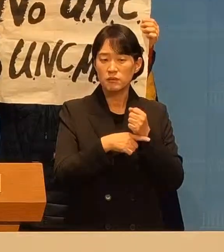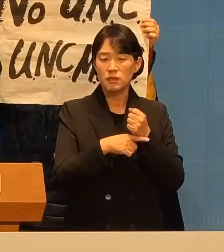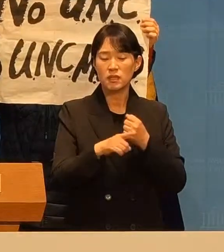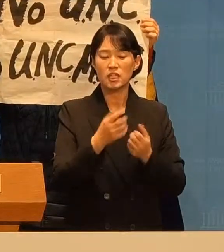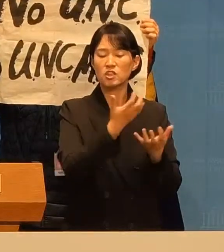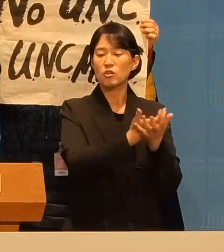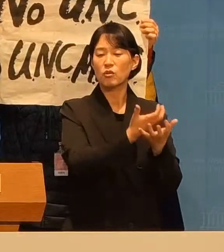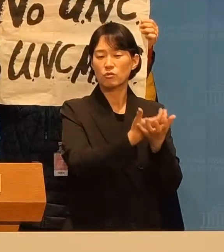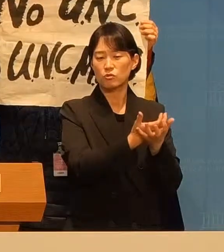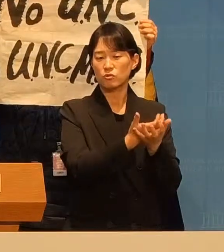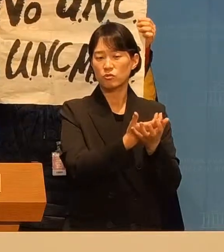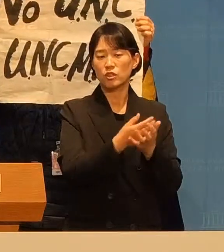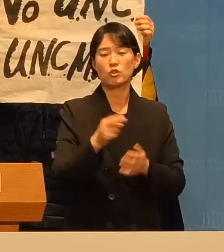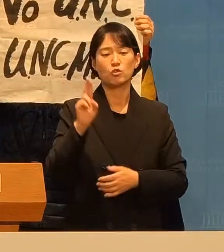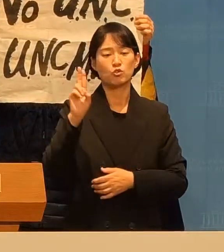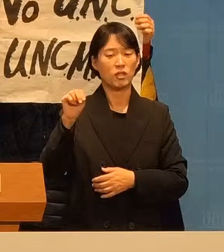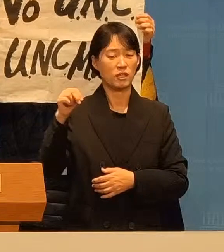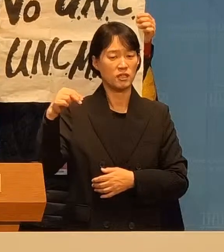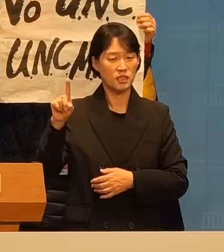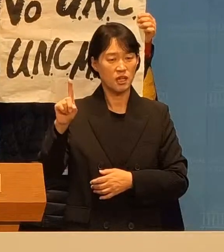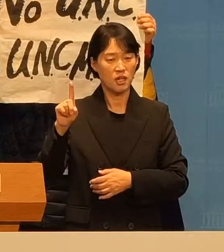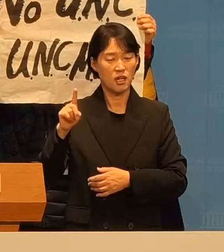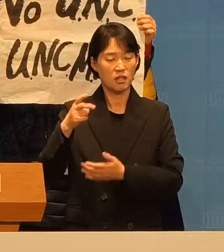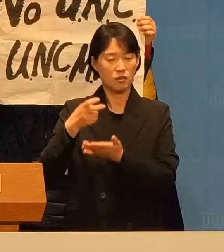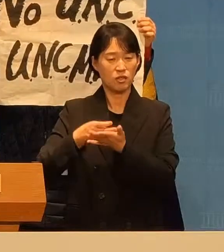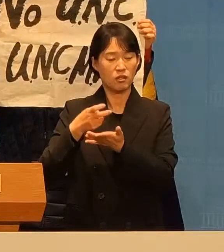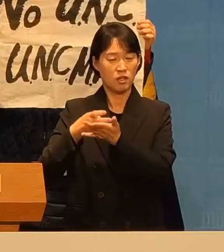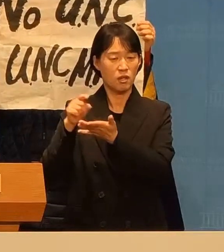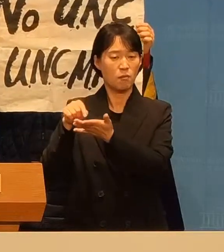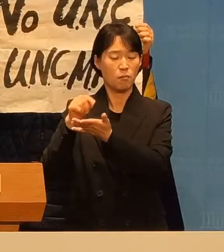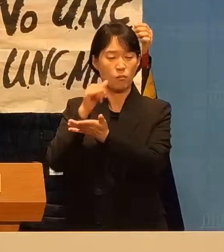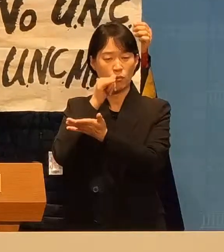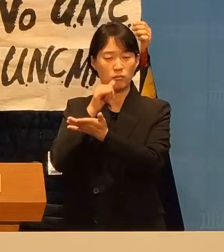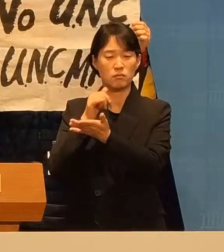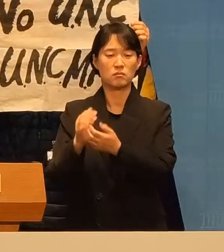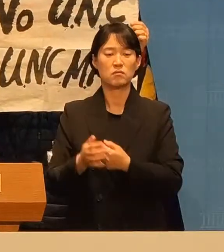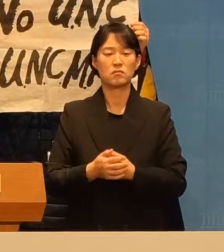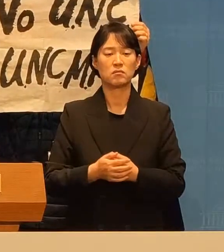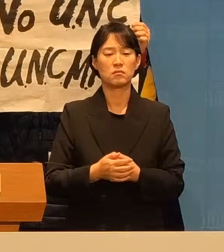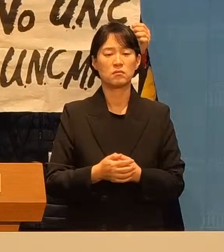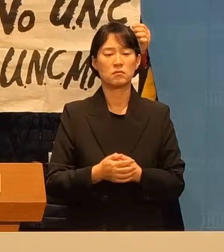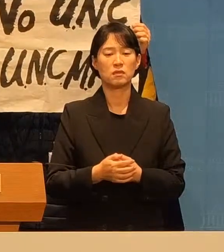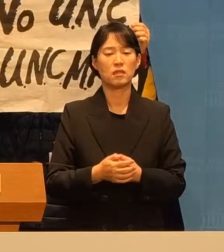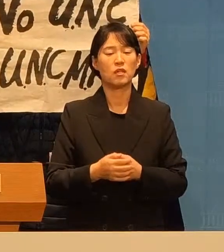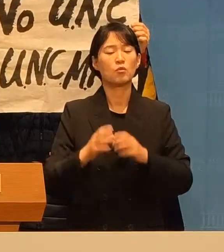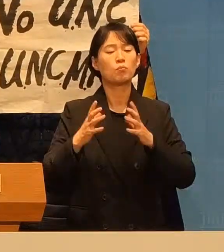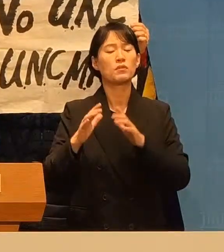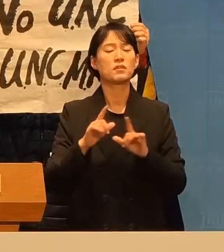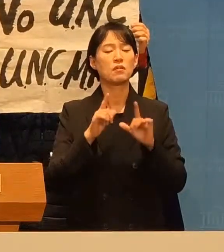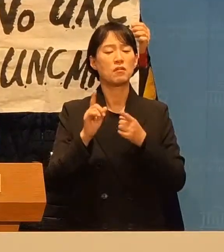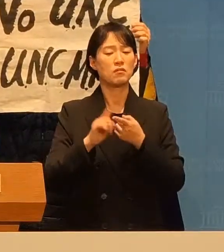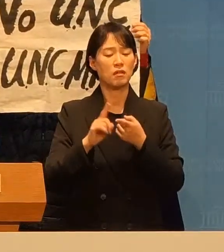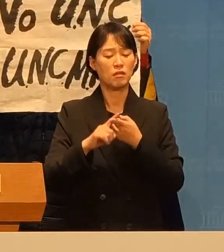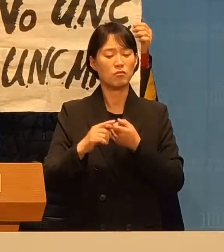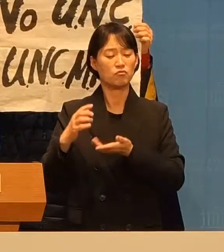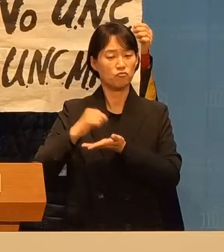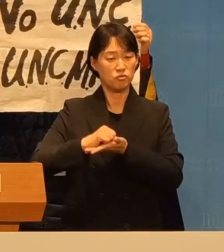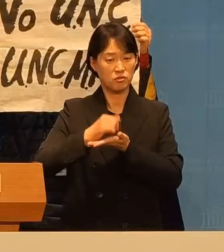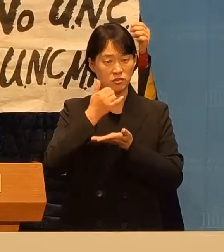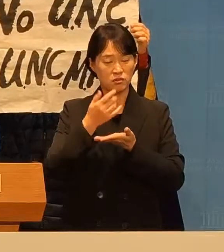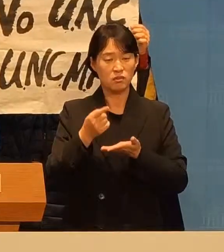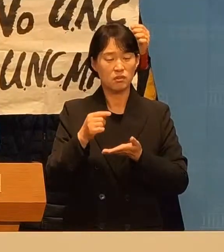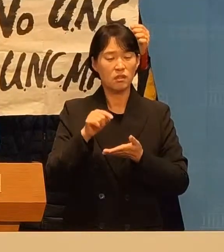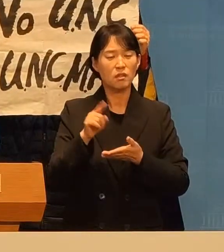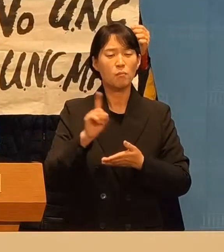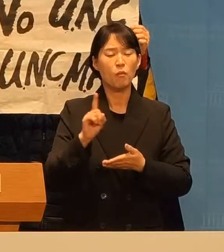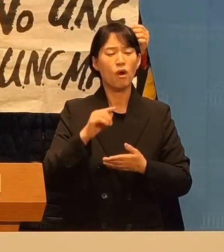문서가 유엔사 규정 525-2 민사행동 대성동 민사행정에 관한 규정인데요. 여기 보면 민사행정은